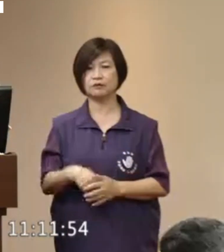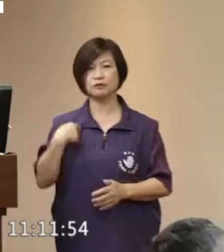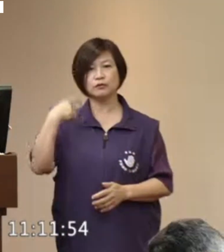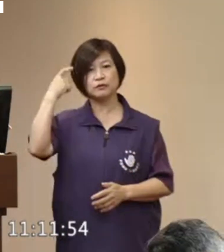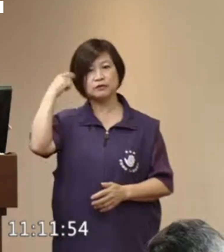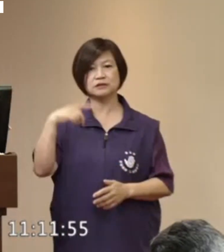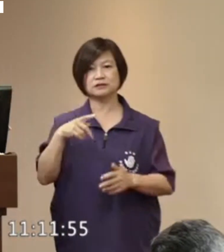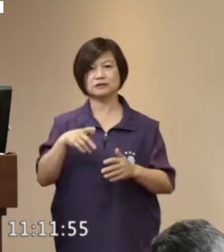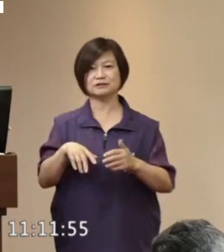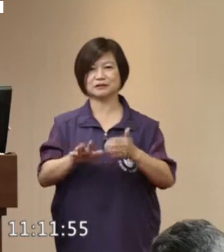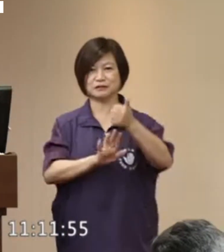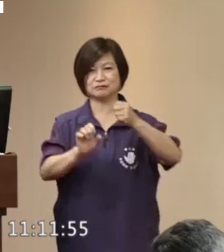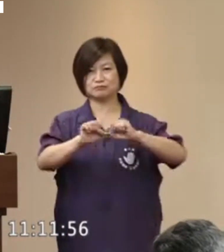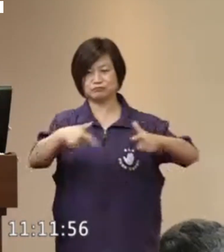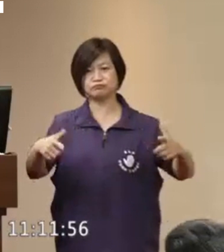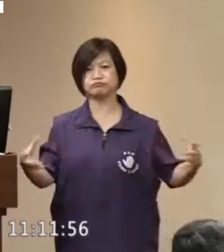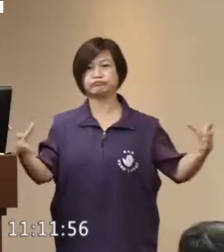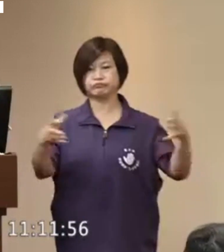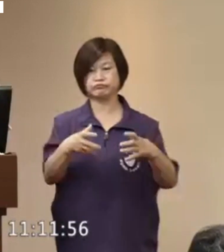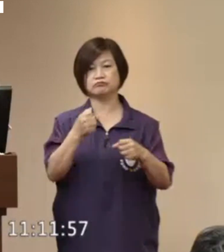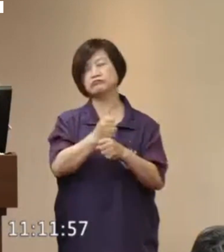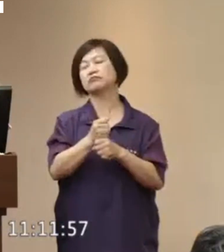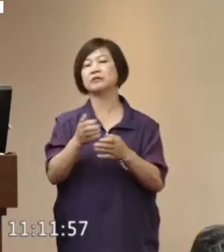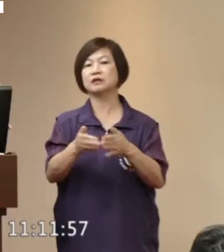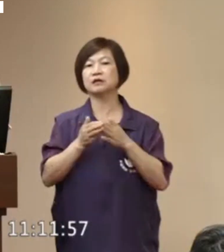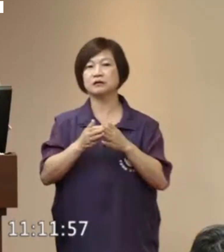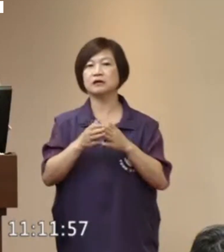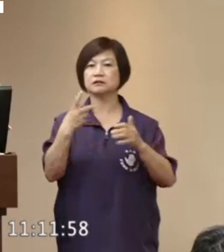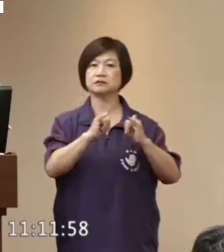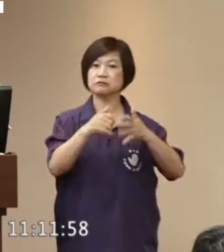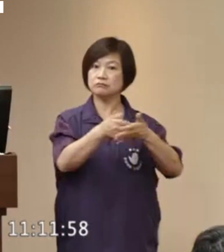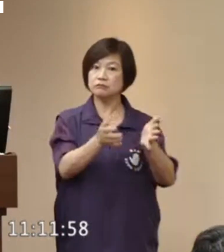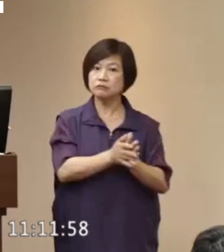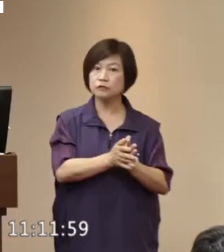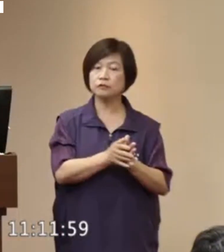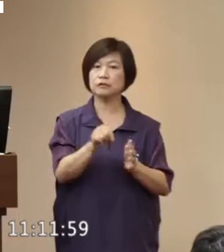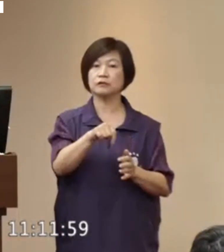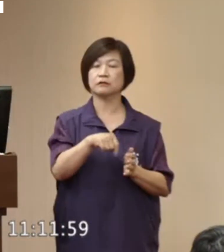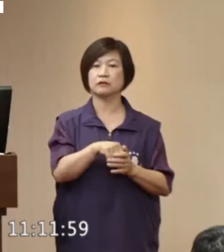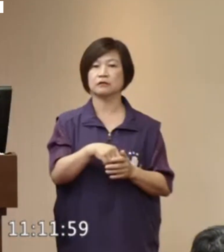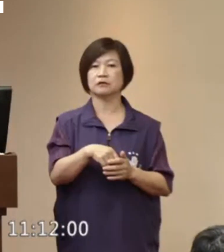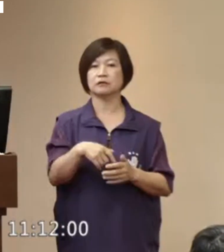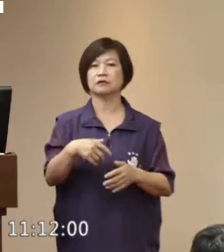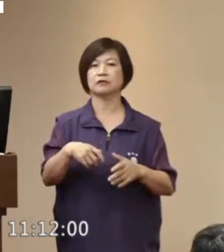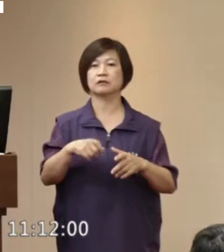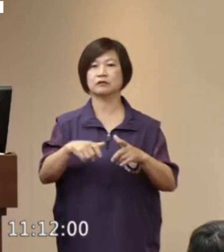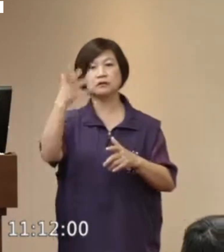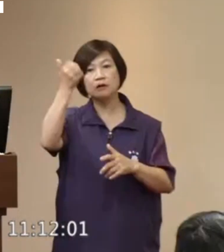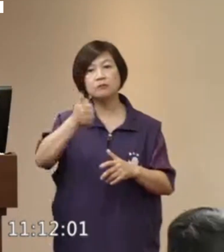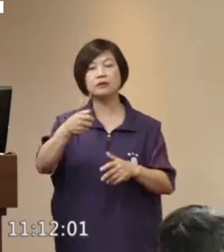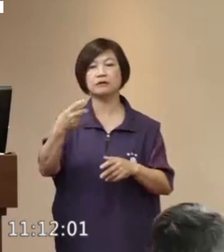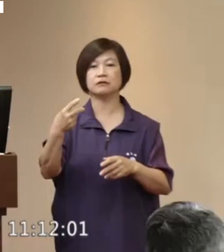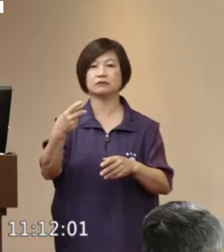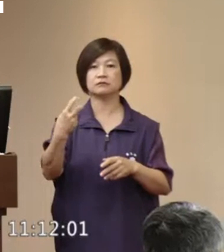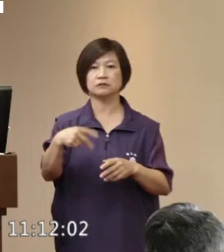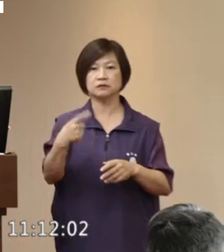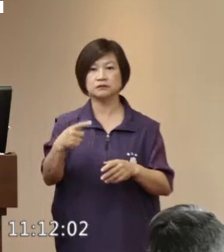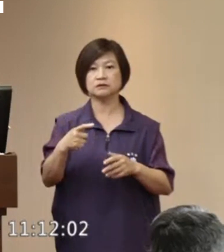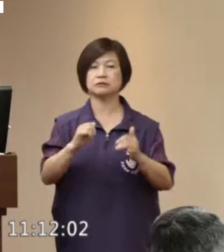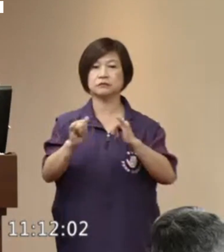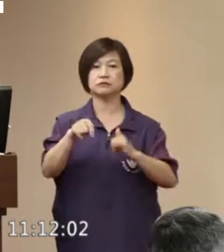涉及跨部会哈，各个部会各甚至于民间哈，雇主啦，或是所有的